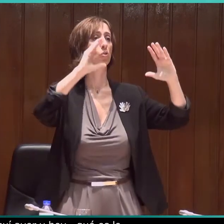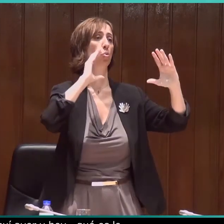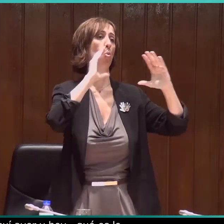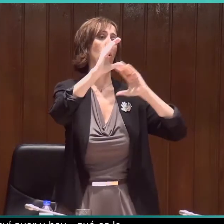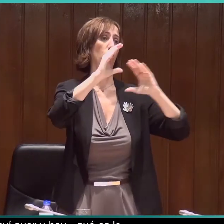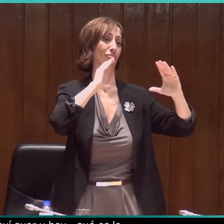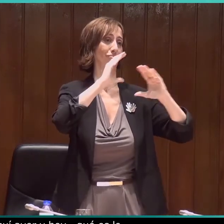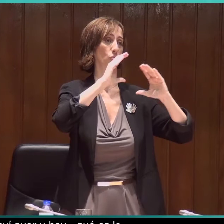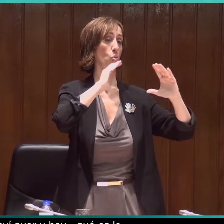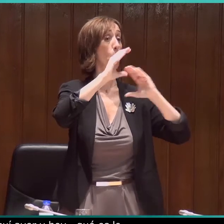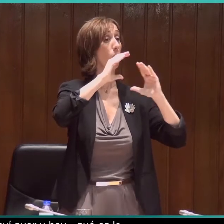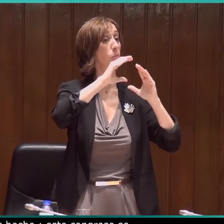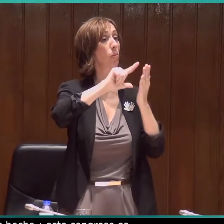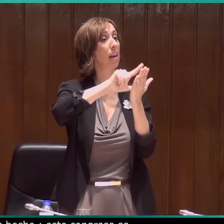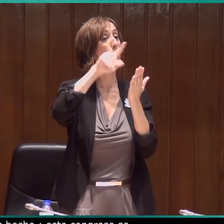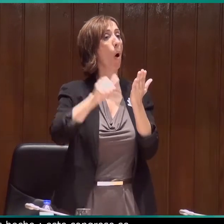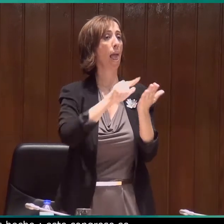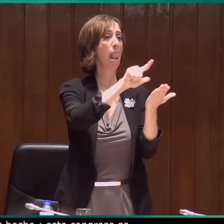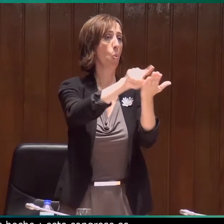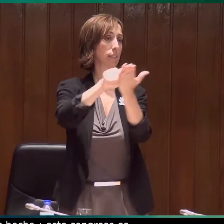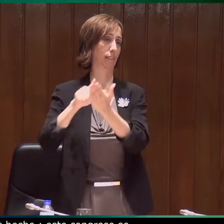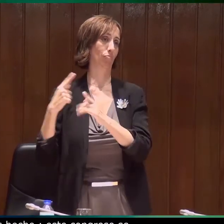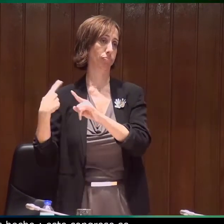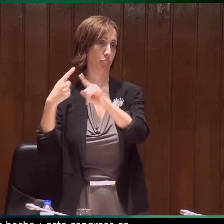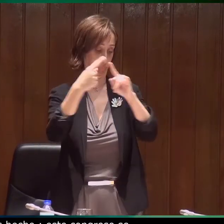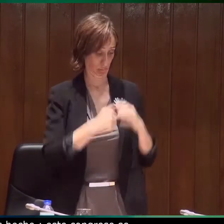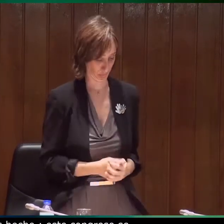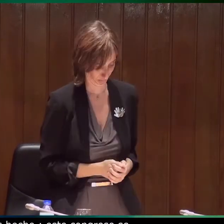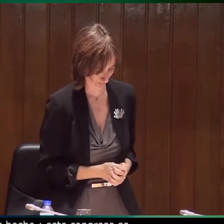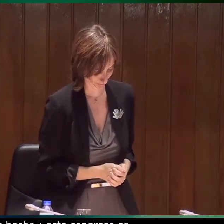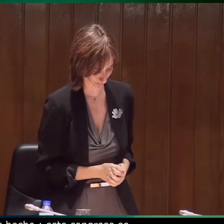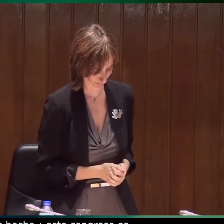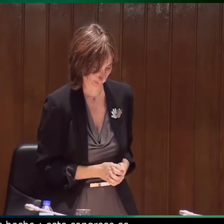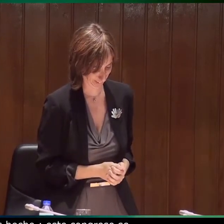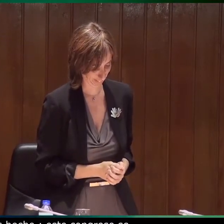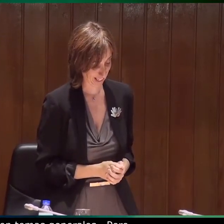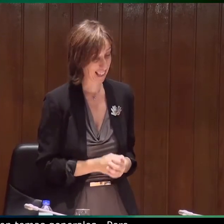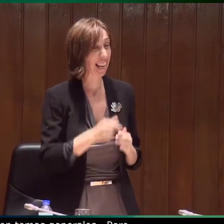evolucionando ir hablando acerca de la problemática de la comunicación en las diferentes lenguas